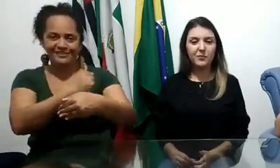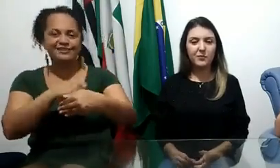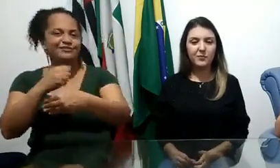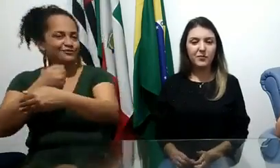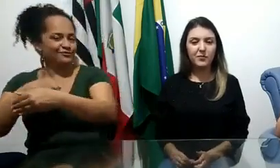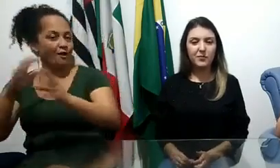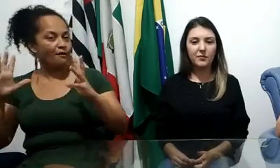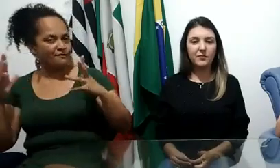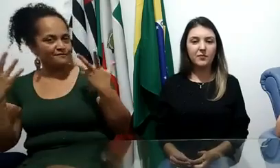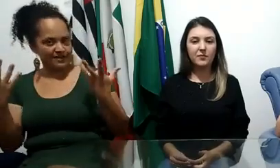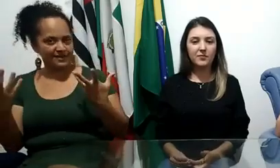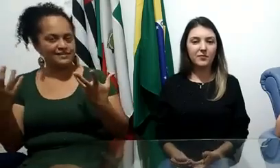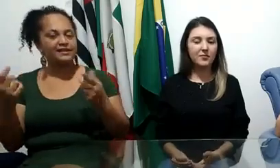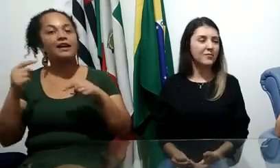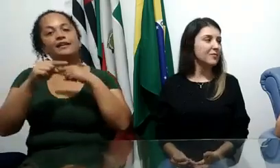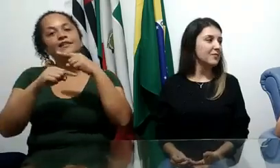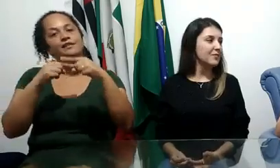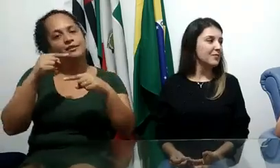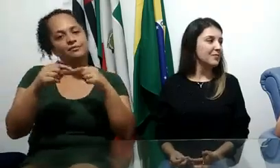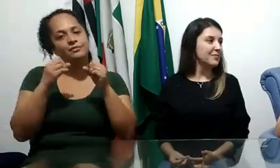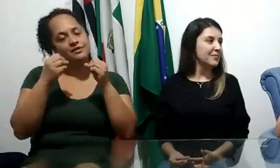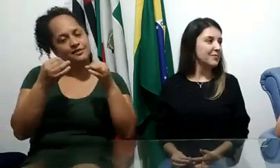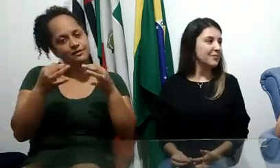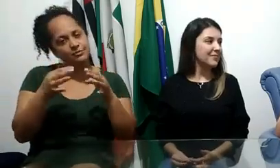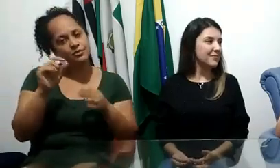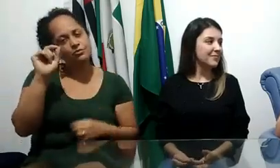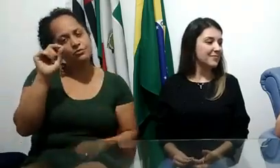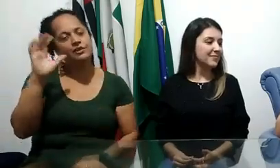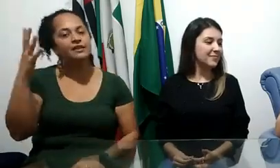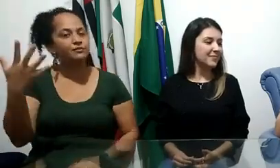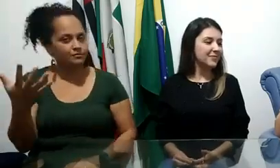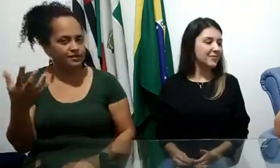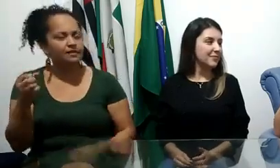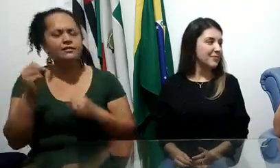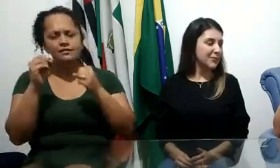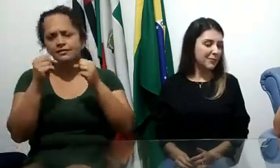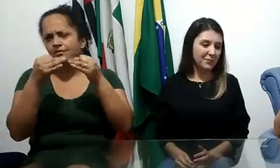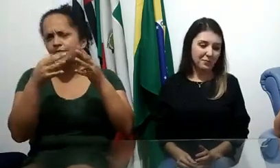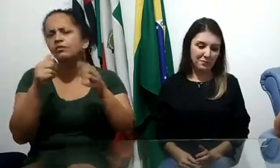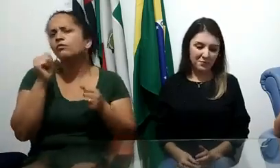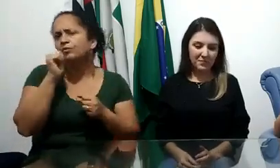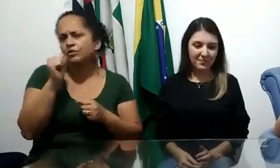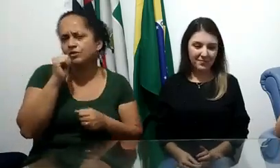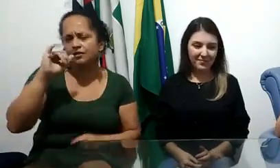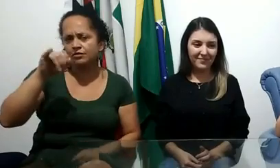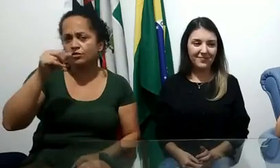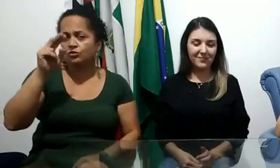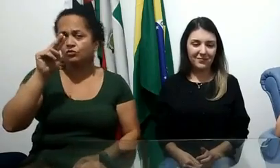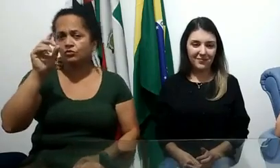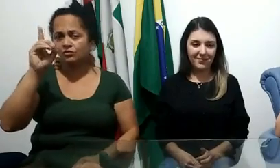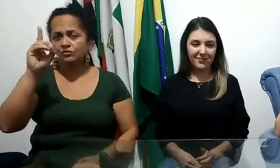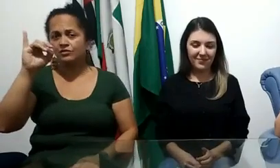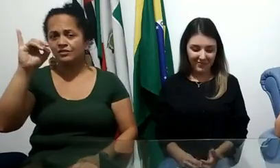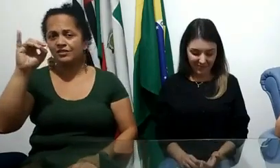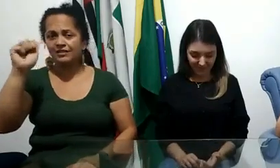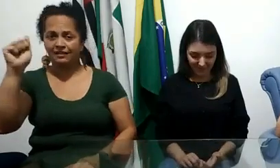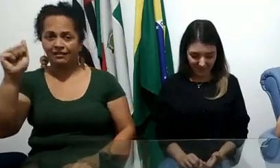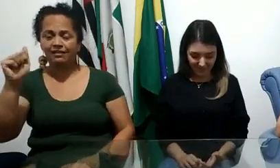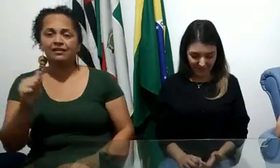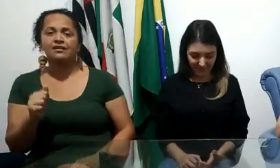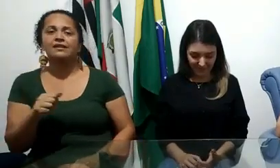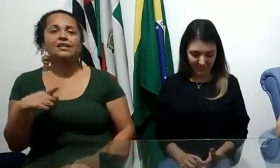e aí sim ela falou o que estava acontecendo, falou que era judia, que tinha feito o decreto que queriam matar o